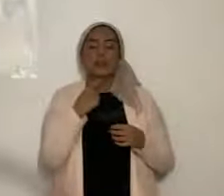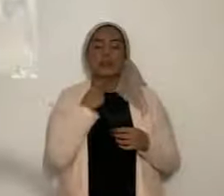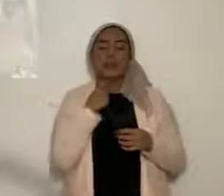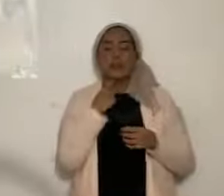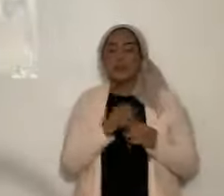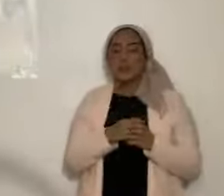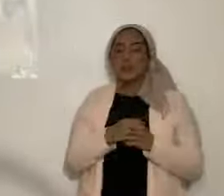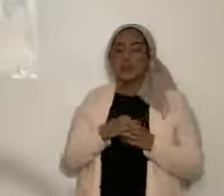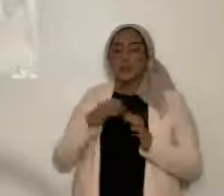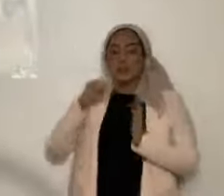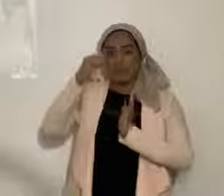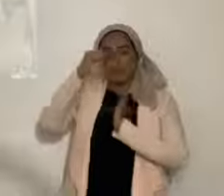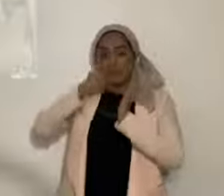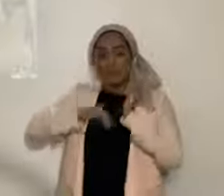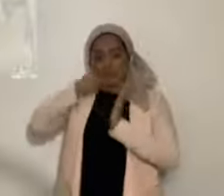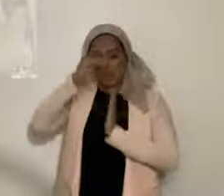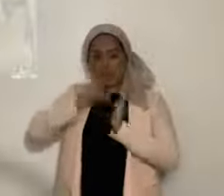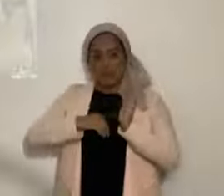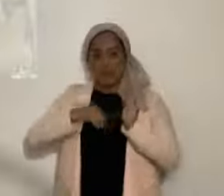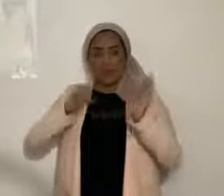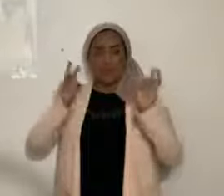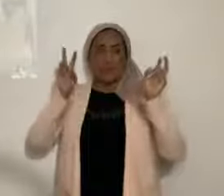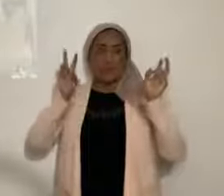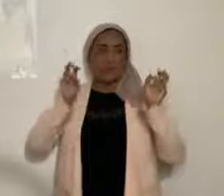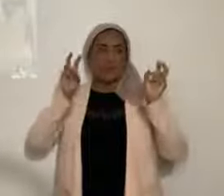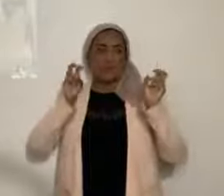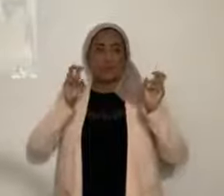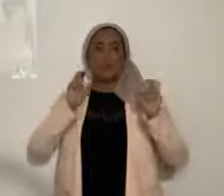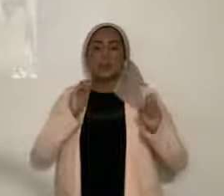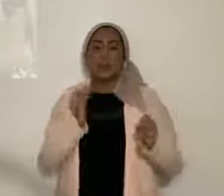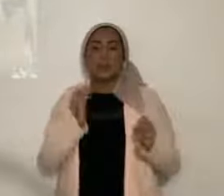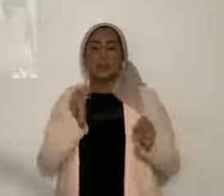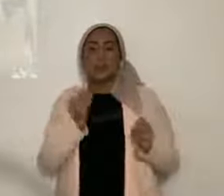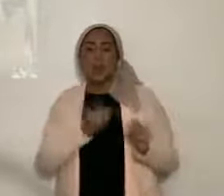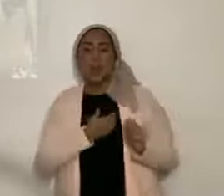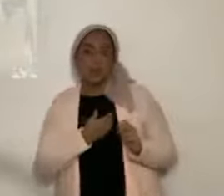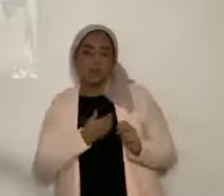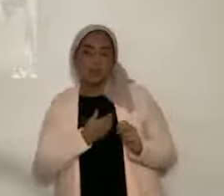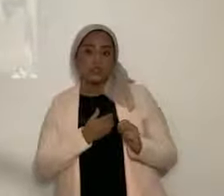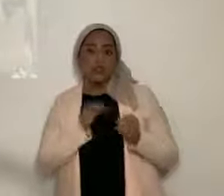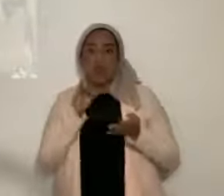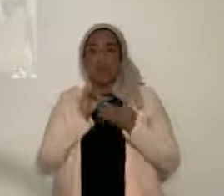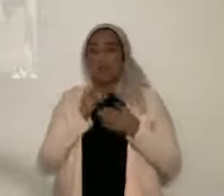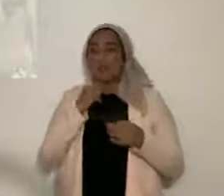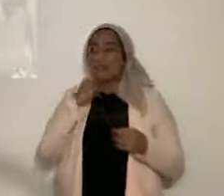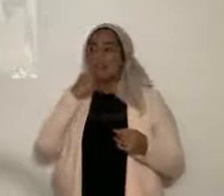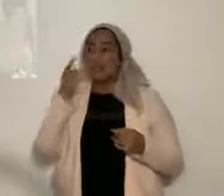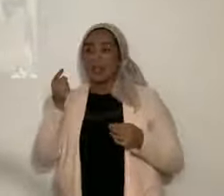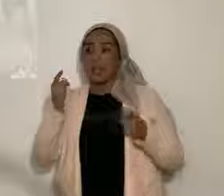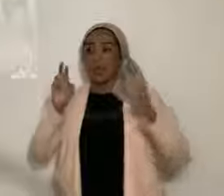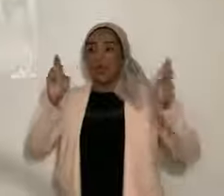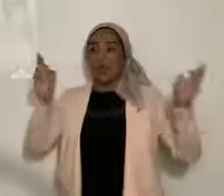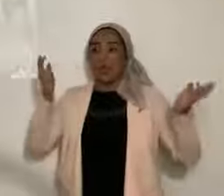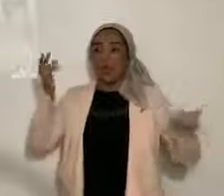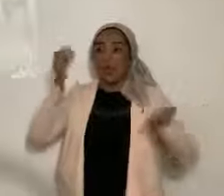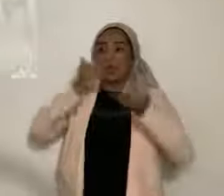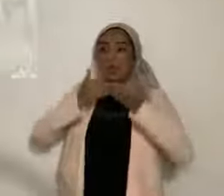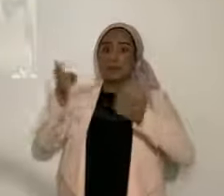dice, escritos supuestamente nuestros, que digan, ya llegó el día del